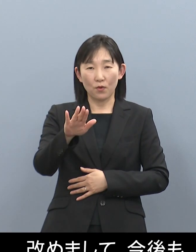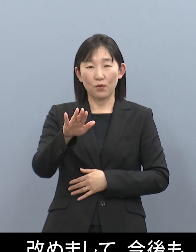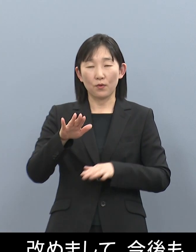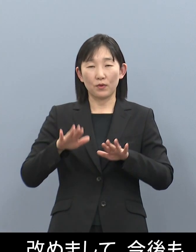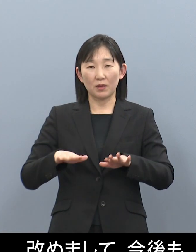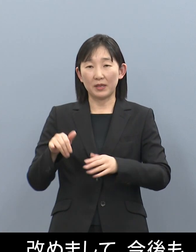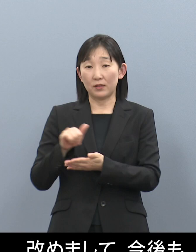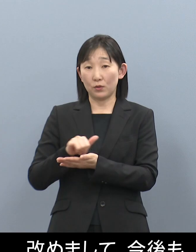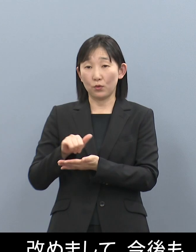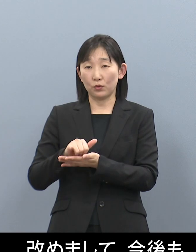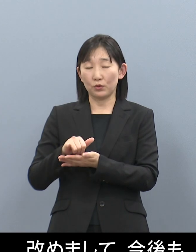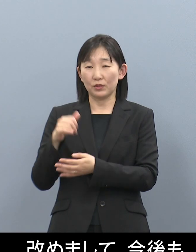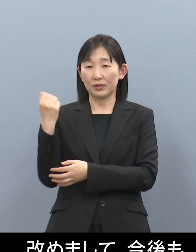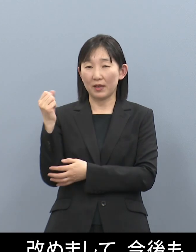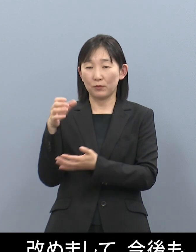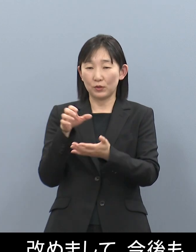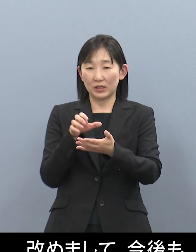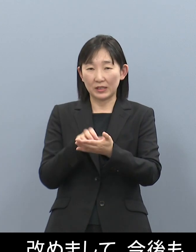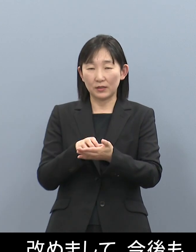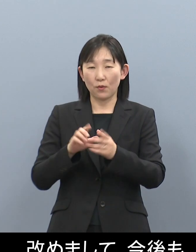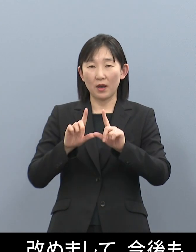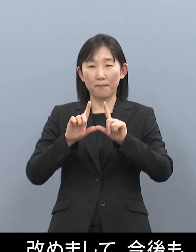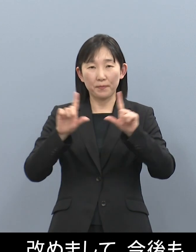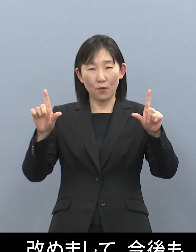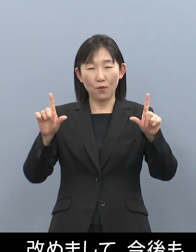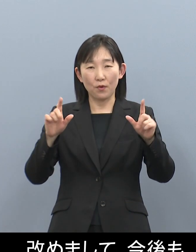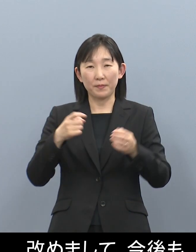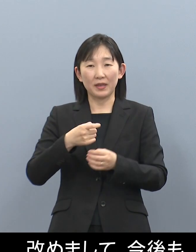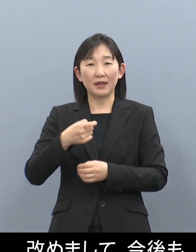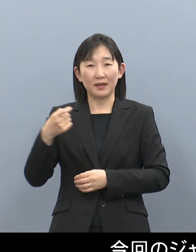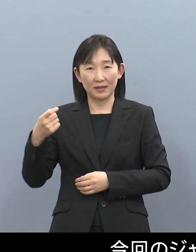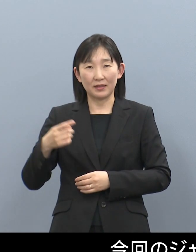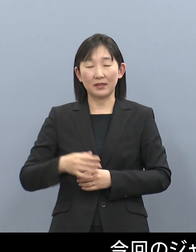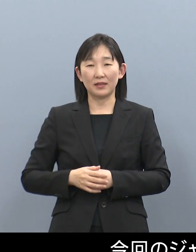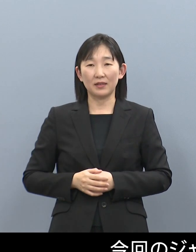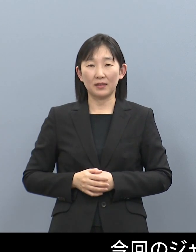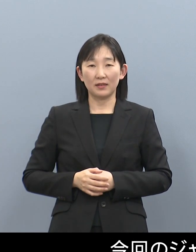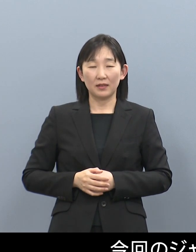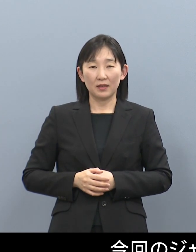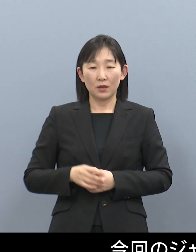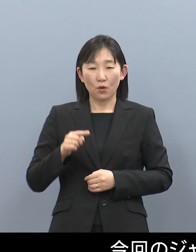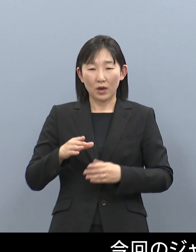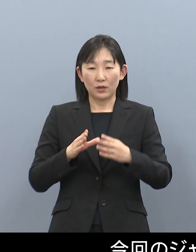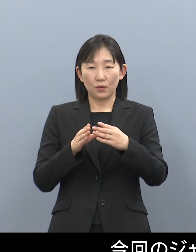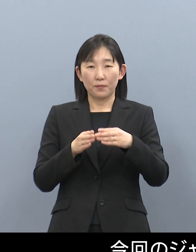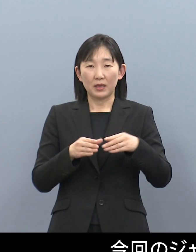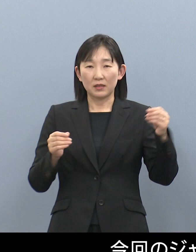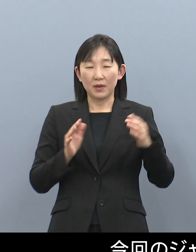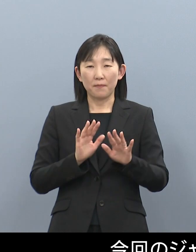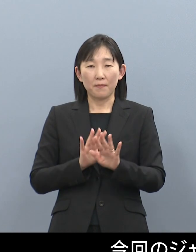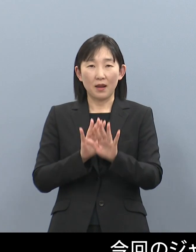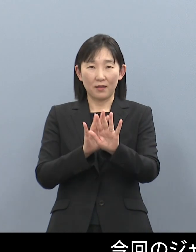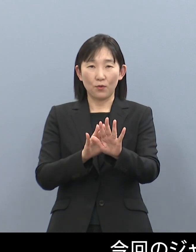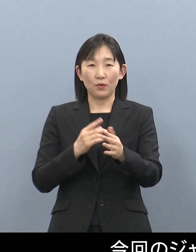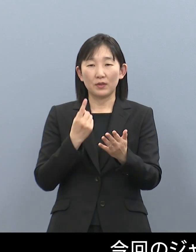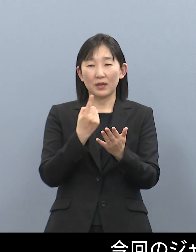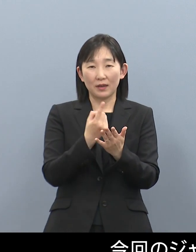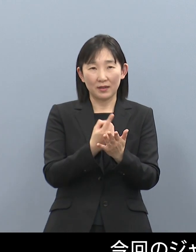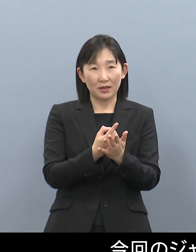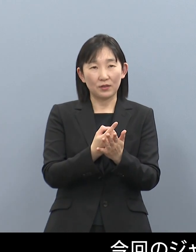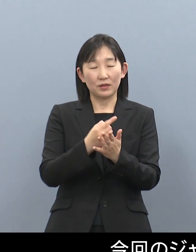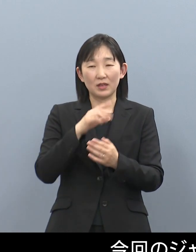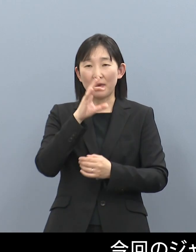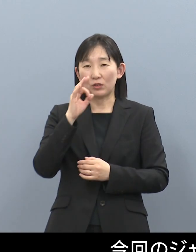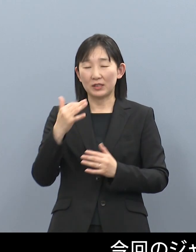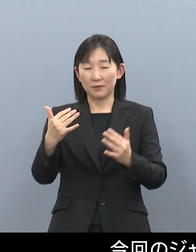のニューヨークタイムズ紙の発表一つの契機と捉えまして今回のジャパンパレード参加により本市に注がれる